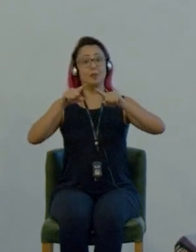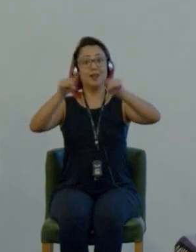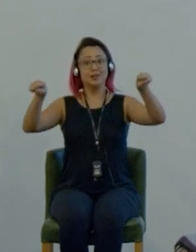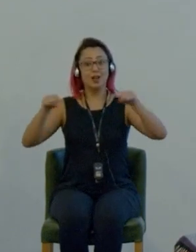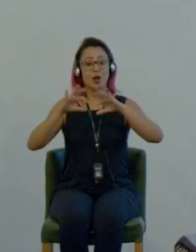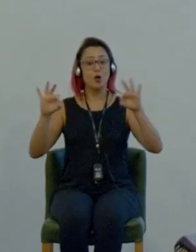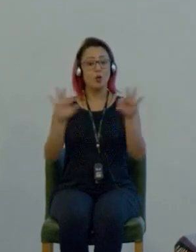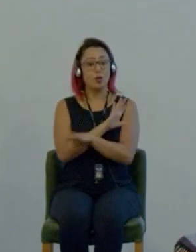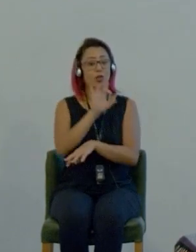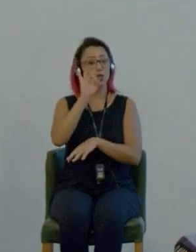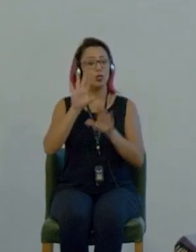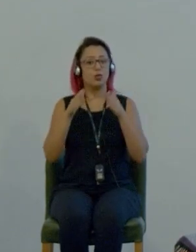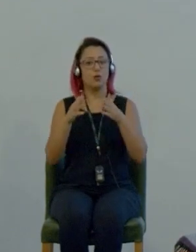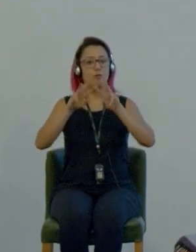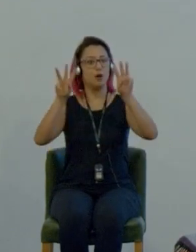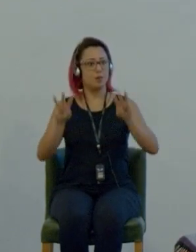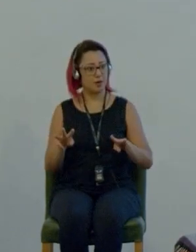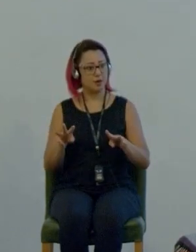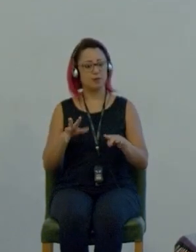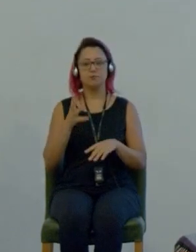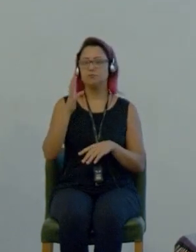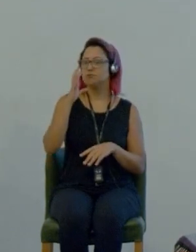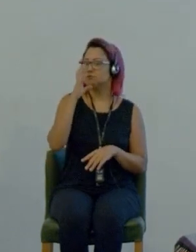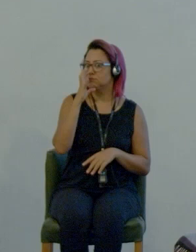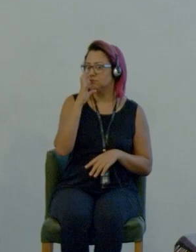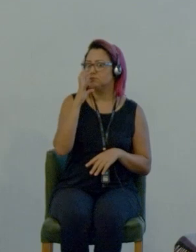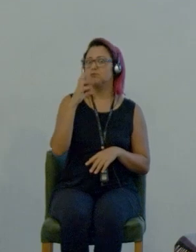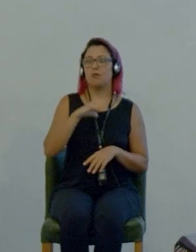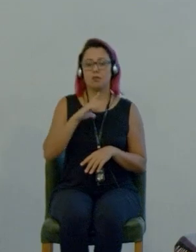salle sur la puissance